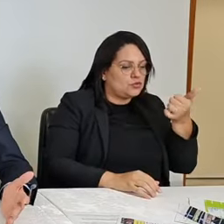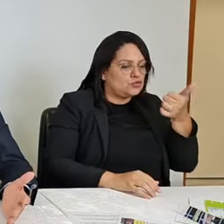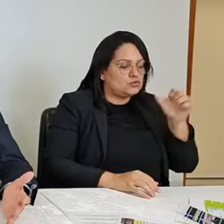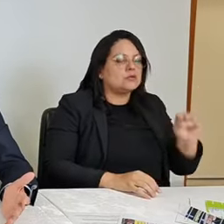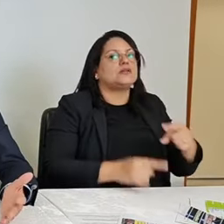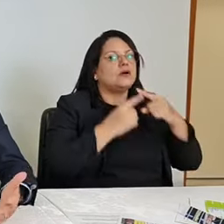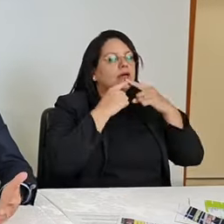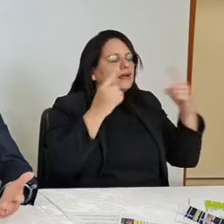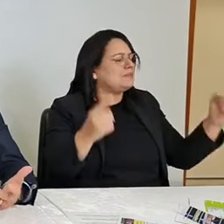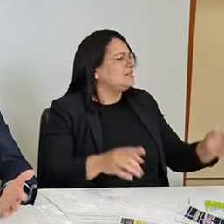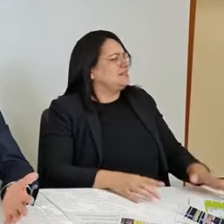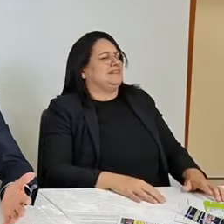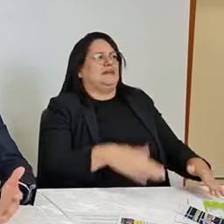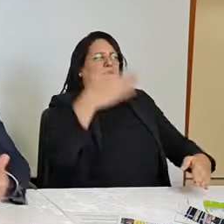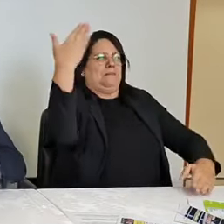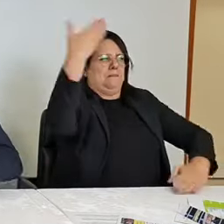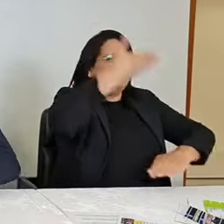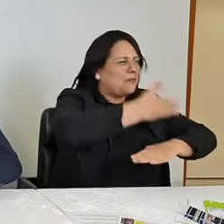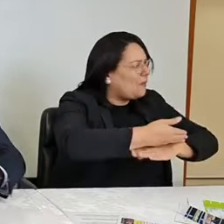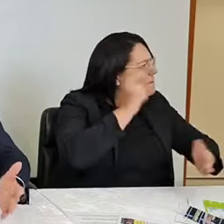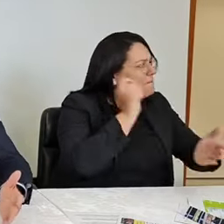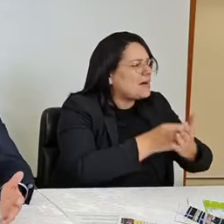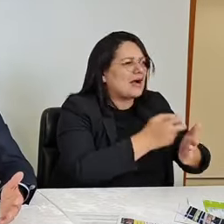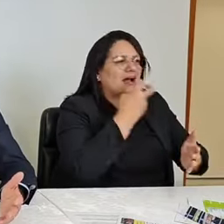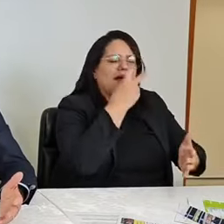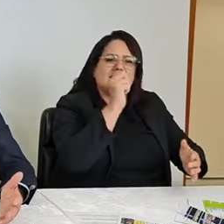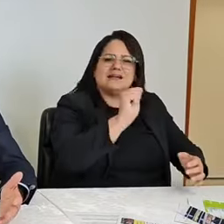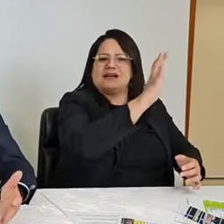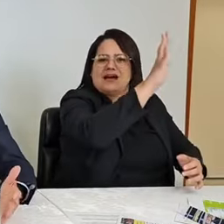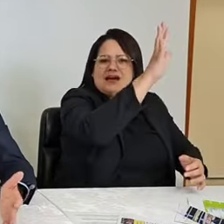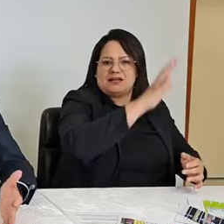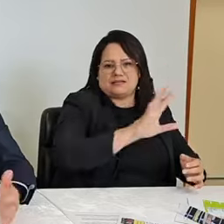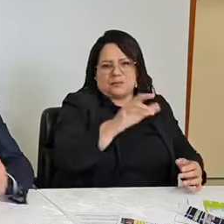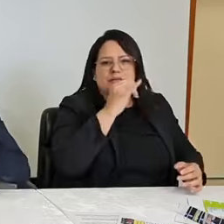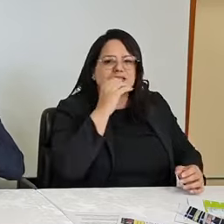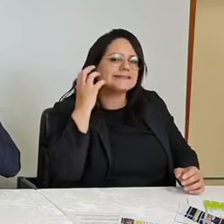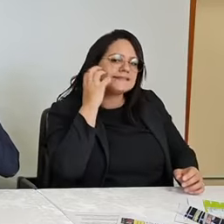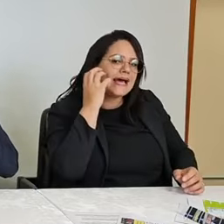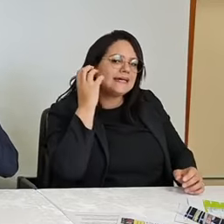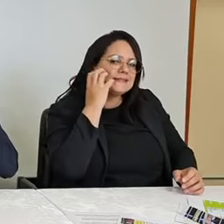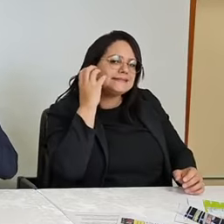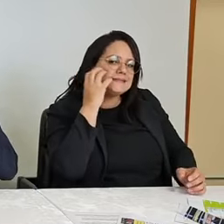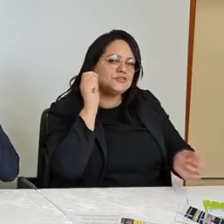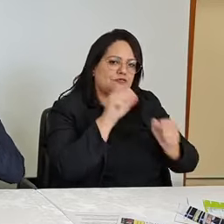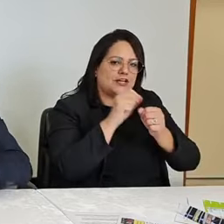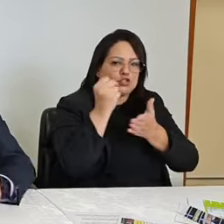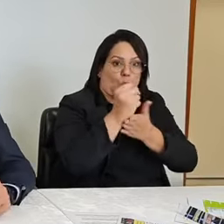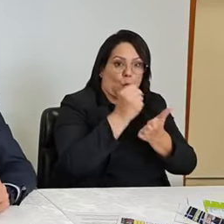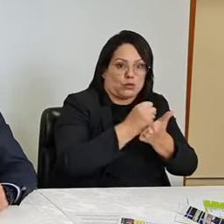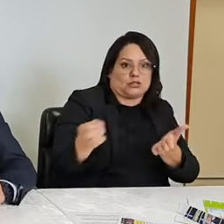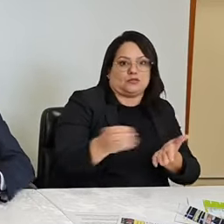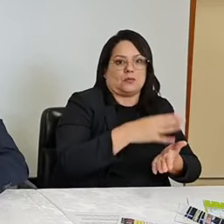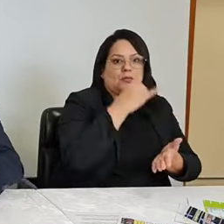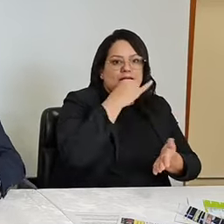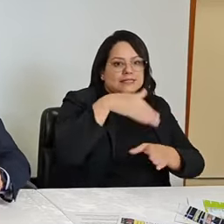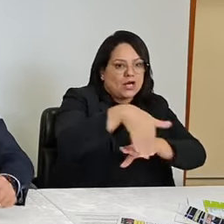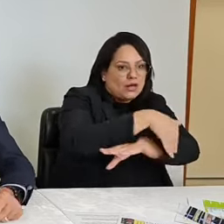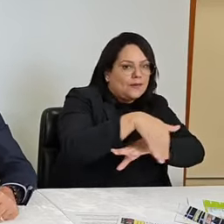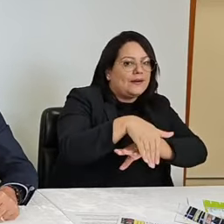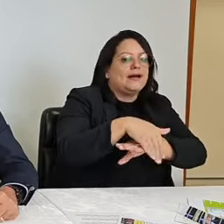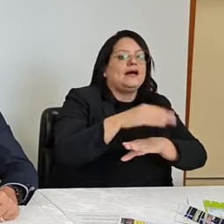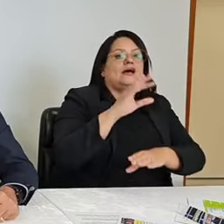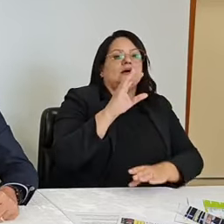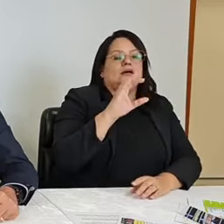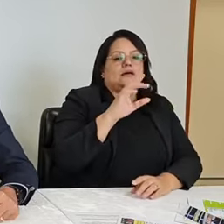reclamava. Então, os novos contratos feitos pelo Tarcísio, por exemplo, na Dutra. Eu acho que vai ser na